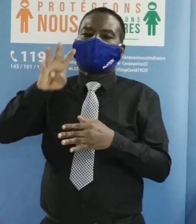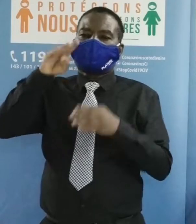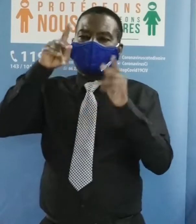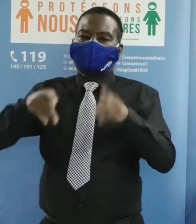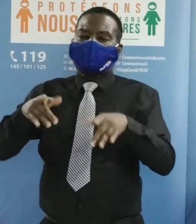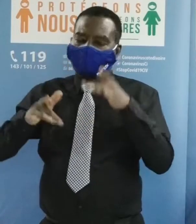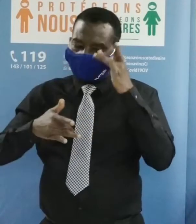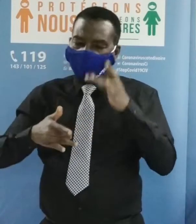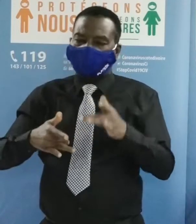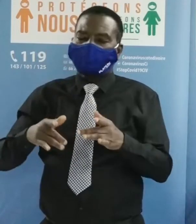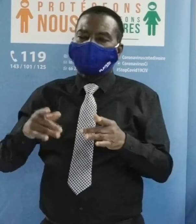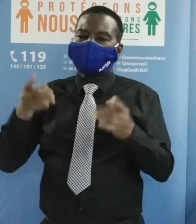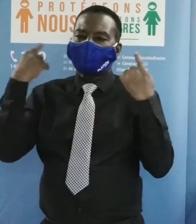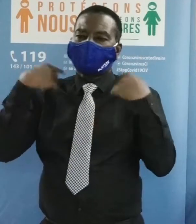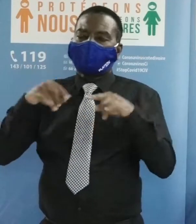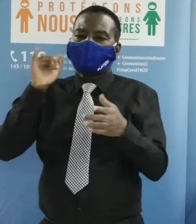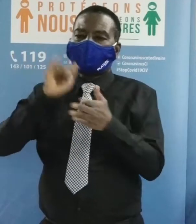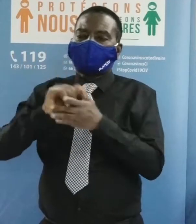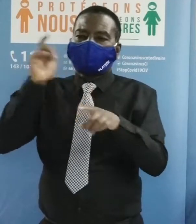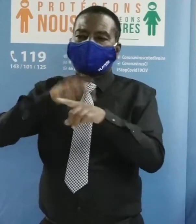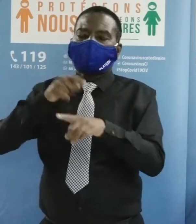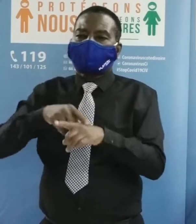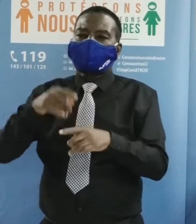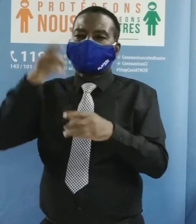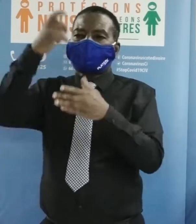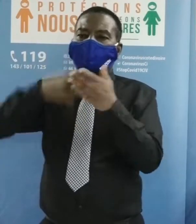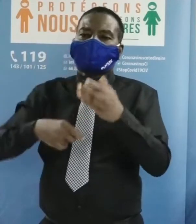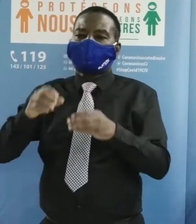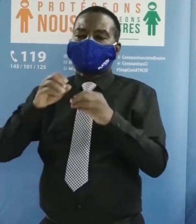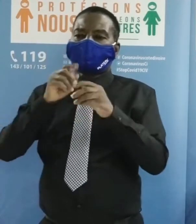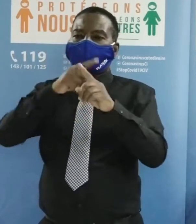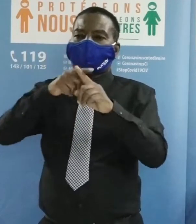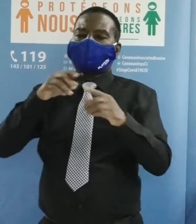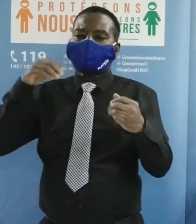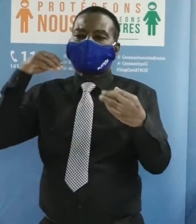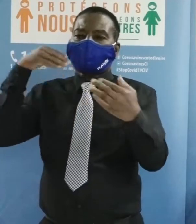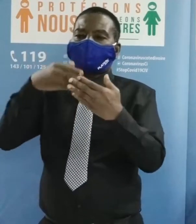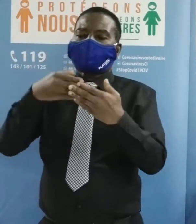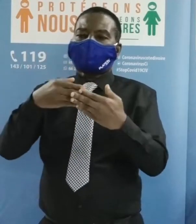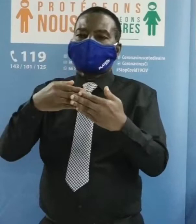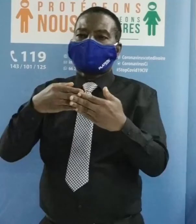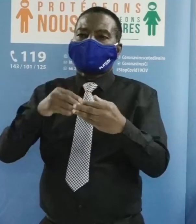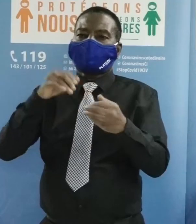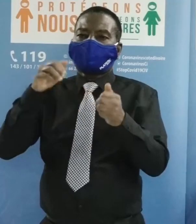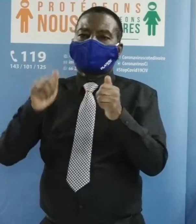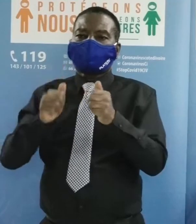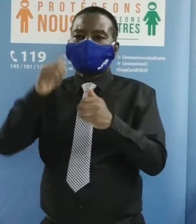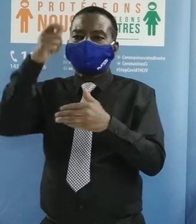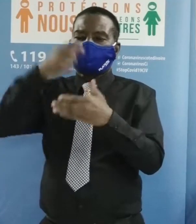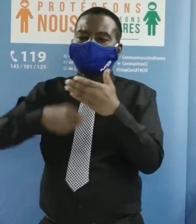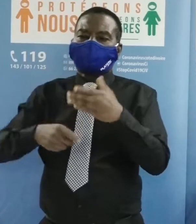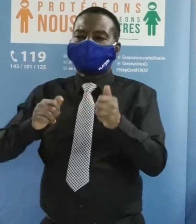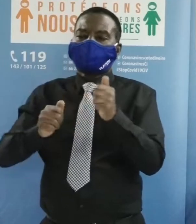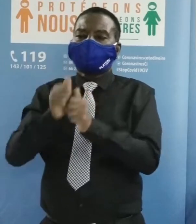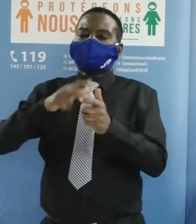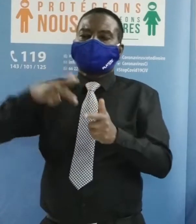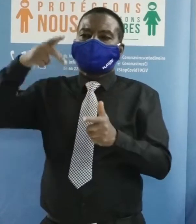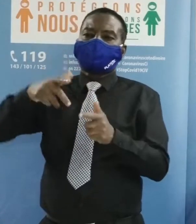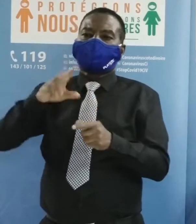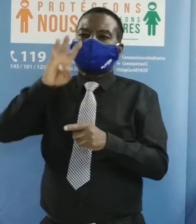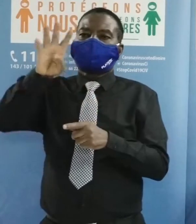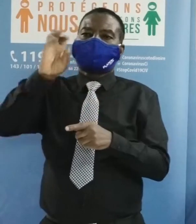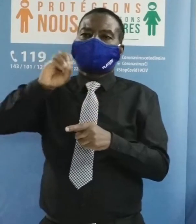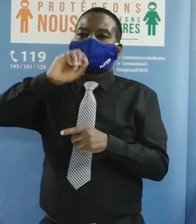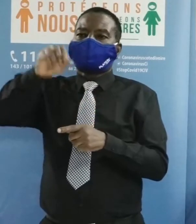durant cette période le taux de positivité a également atteint son taux le plus élevé à savoir 40 18%